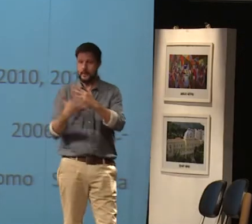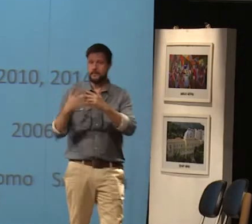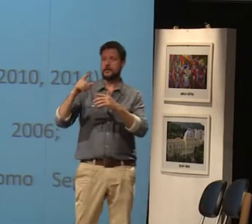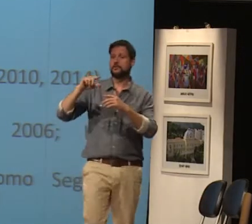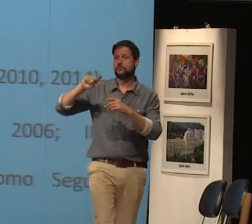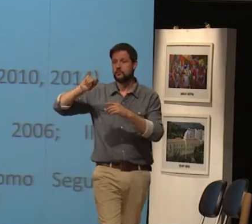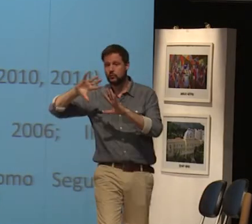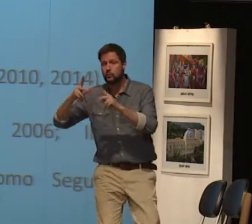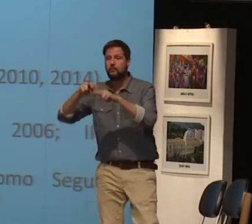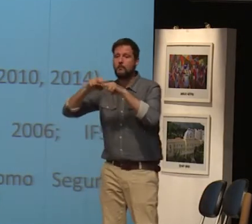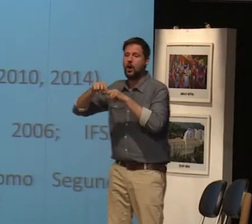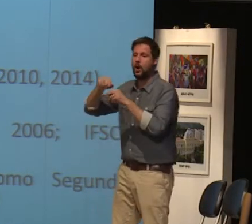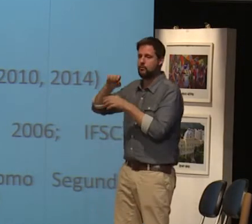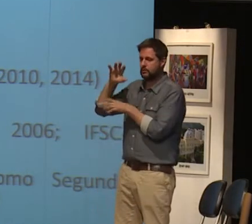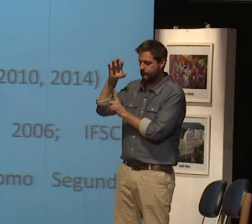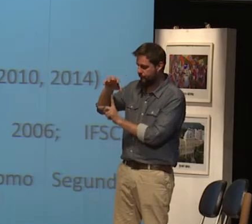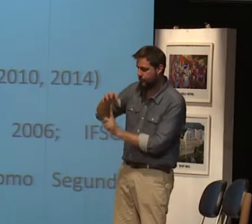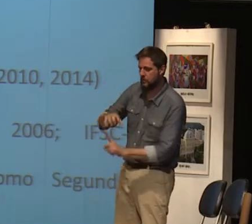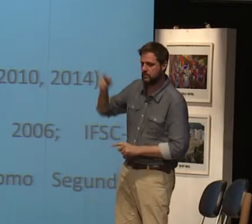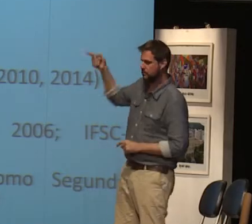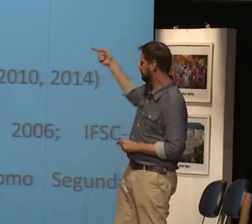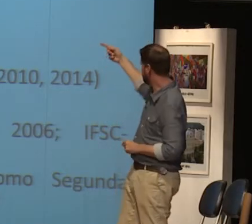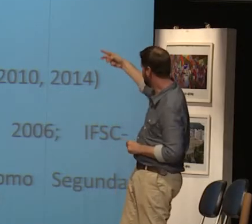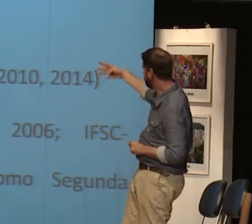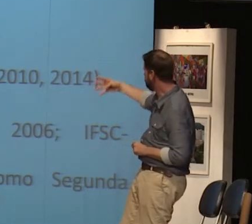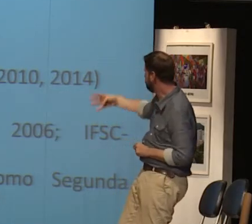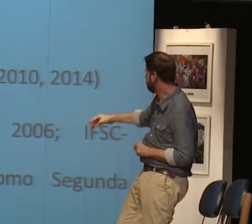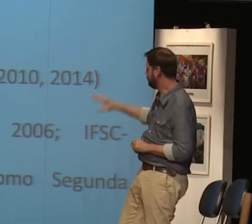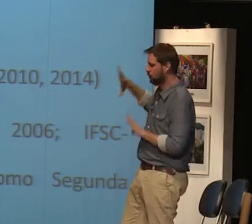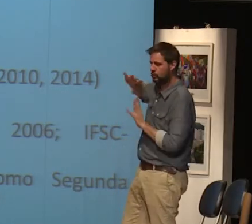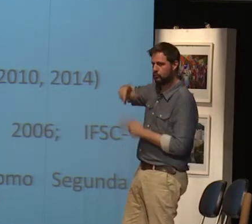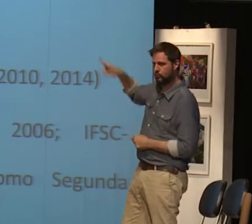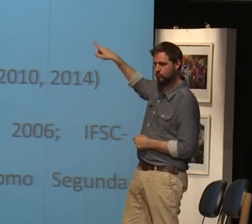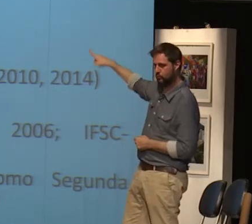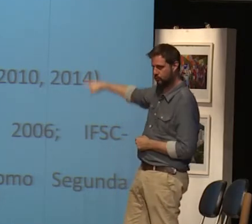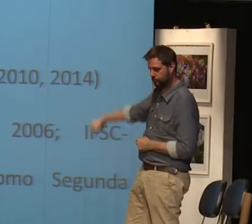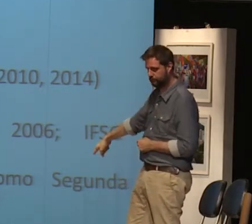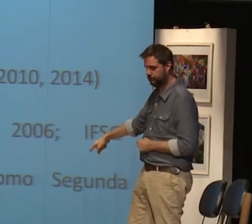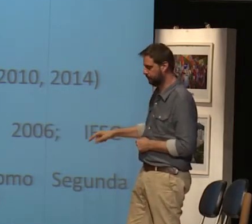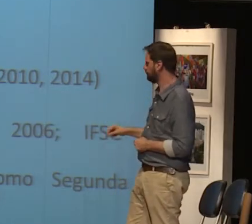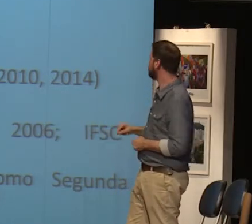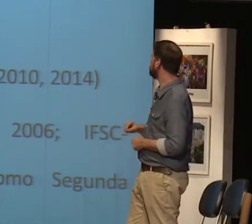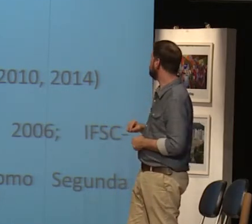A lei da Libras foi por causa da influência, e aí influenciou todos os outros